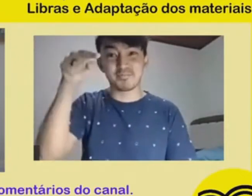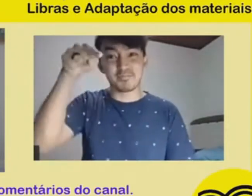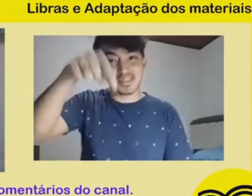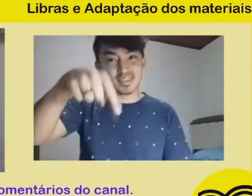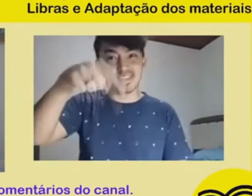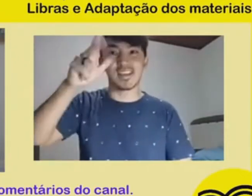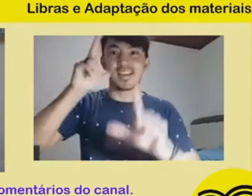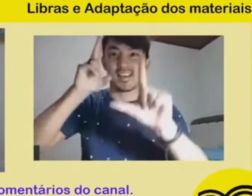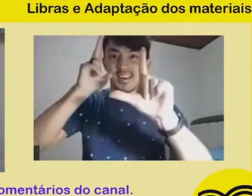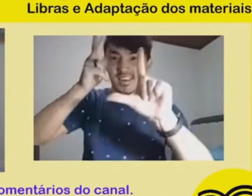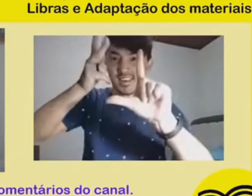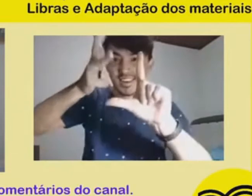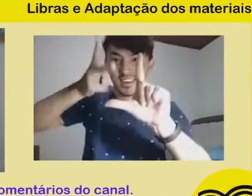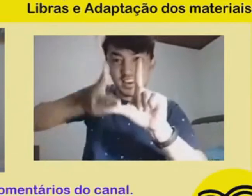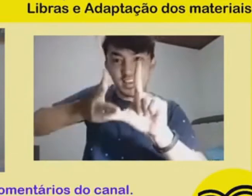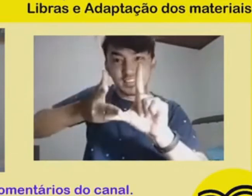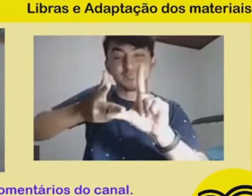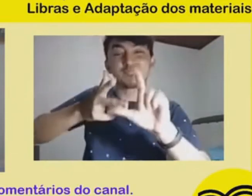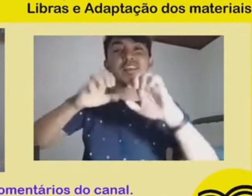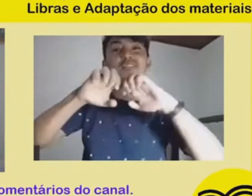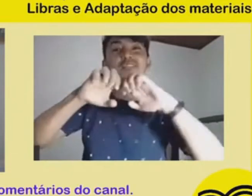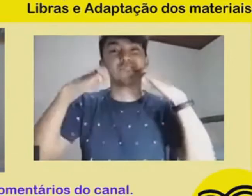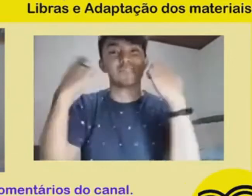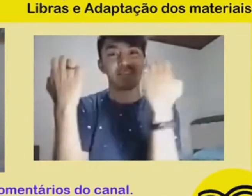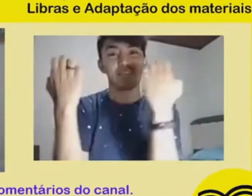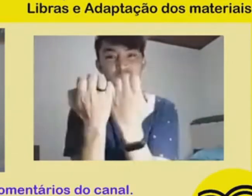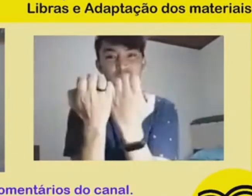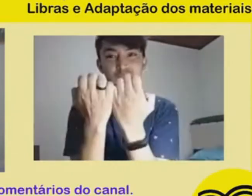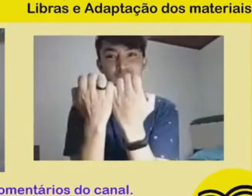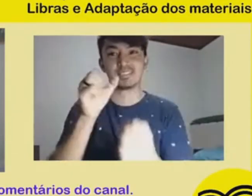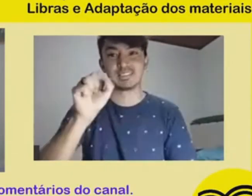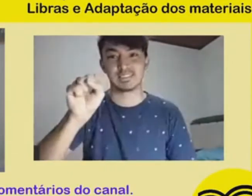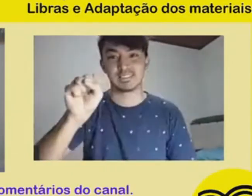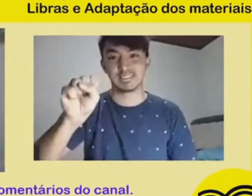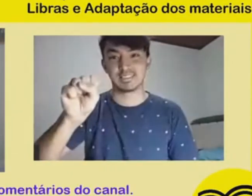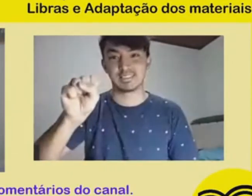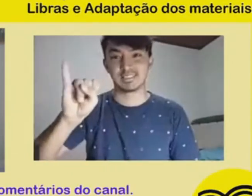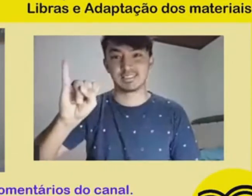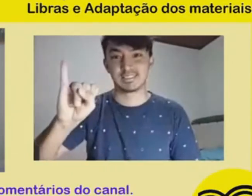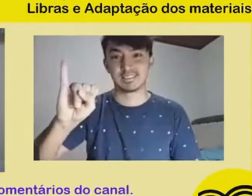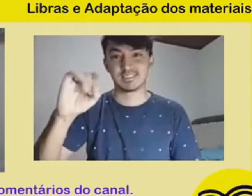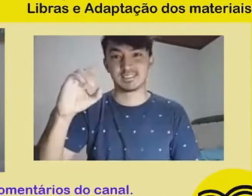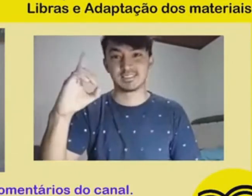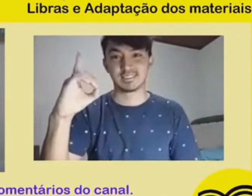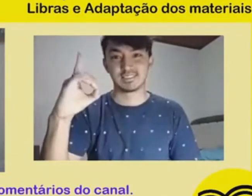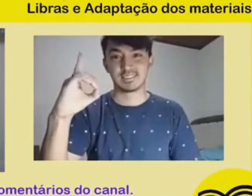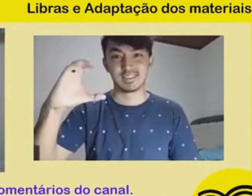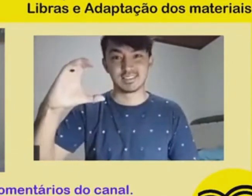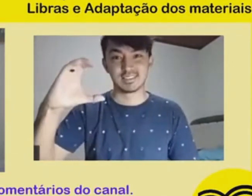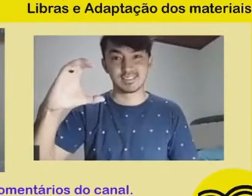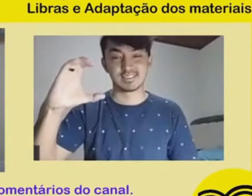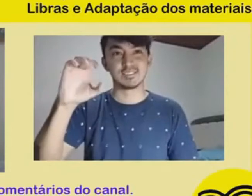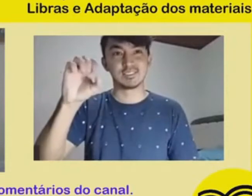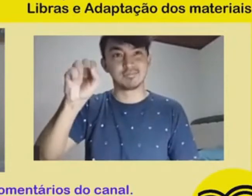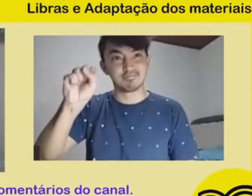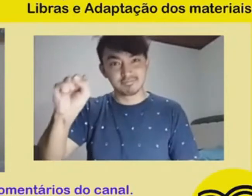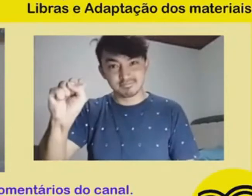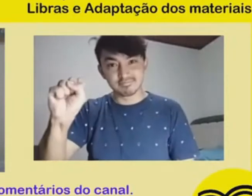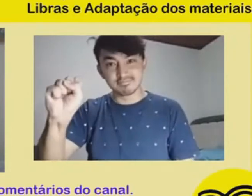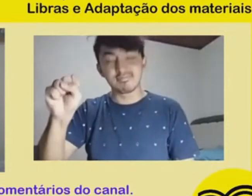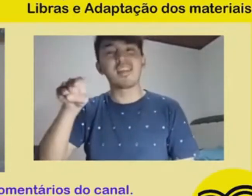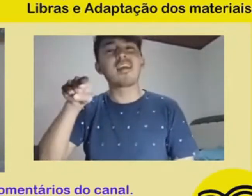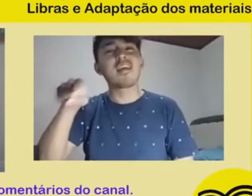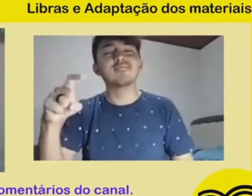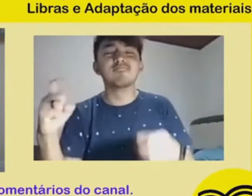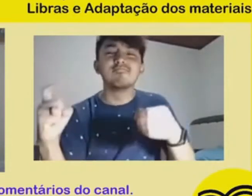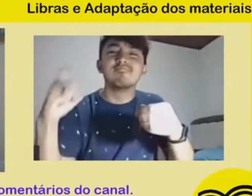Olá, tudo bem? Estamos aqui nessa live hoje no evento CIDICS, da Semana Internacional da Difusão